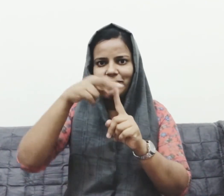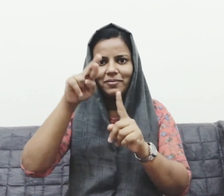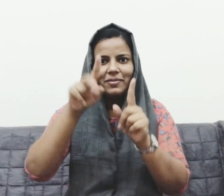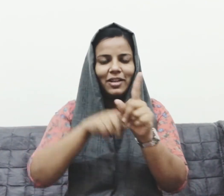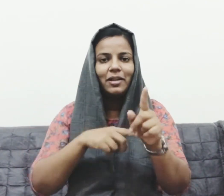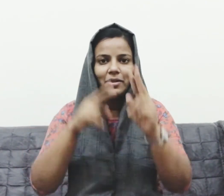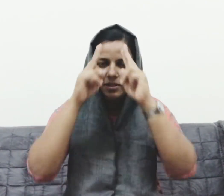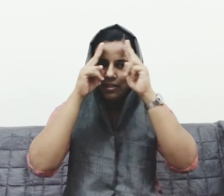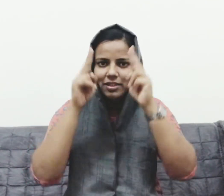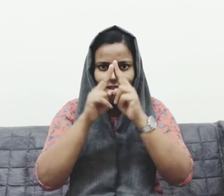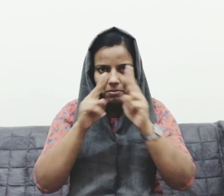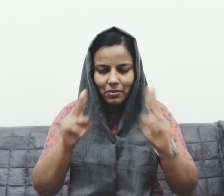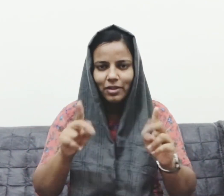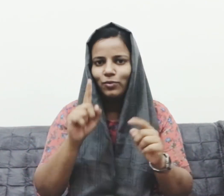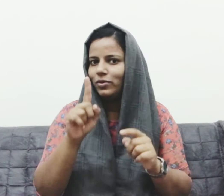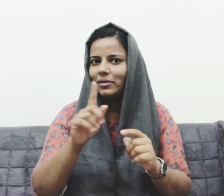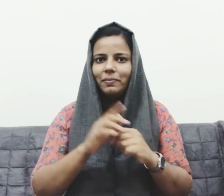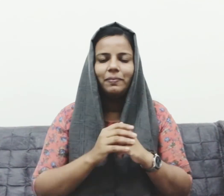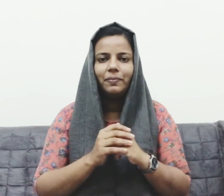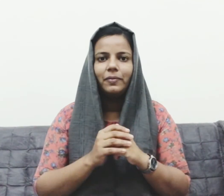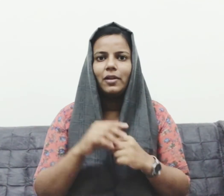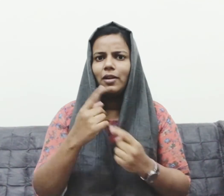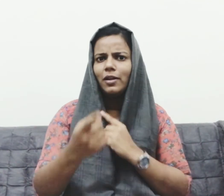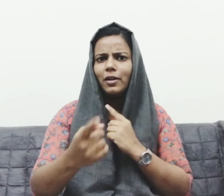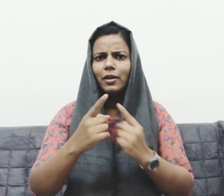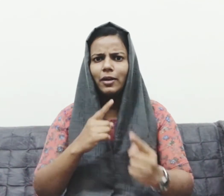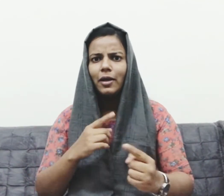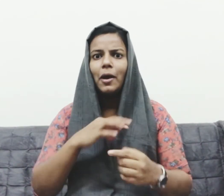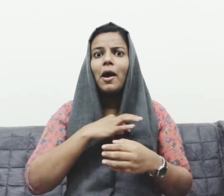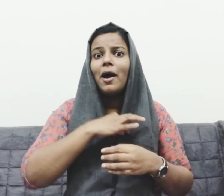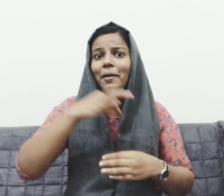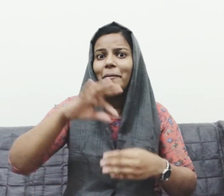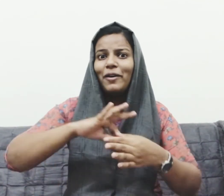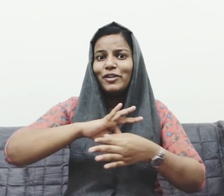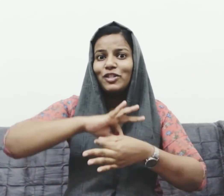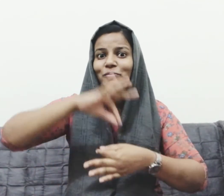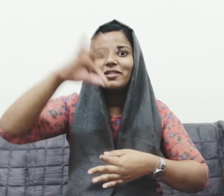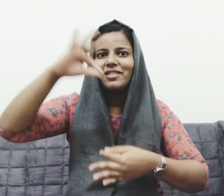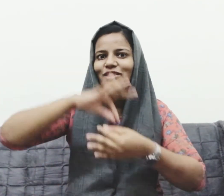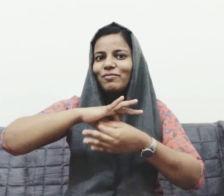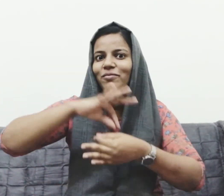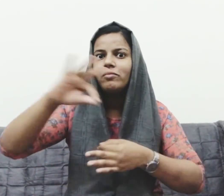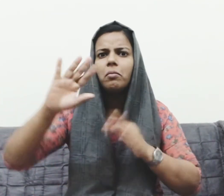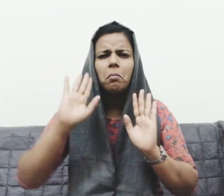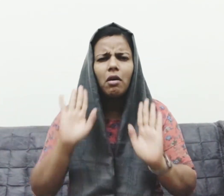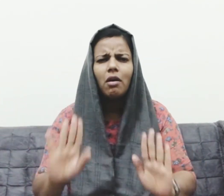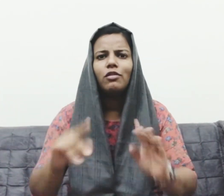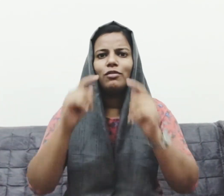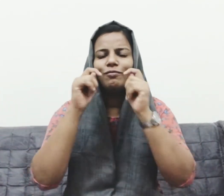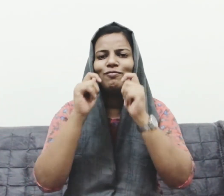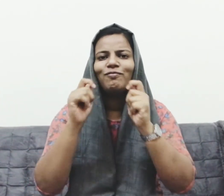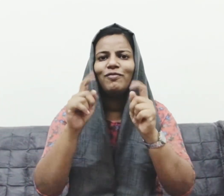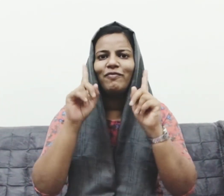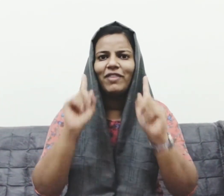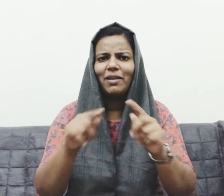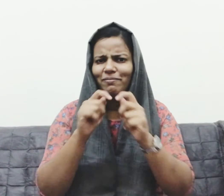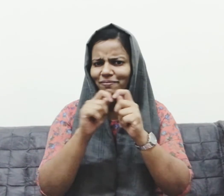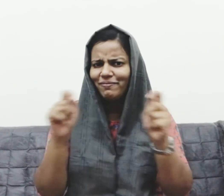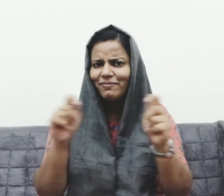എന്തിനൊക്കെയാ? സമാധാനത്തിനും അന്യോന്യം ആത്മീക വർധനയ്ക്കും ഉള്ളതിനെ ശ്രമിച്ചു കൊള്ളുക. അപ്പം നമ്മൾ എന്താ ചെയ്യേണ്ടത്?